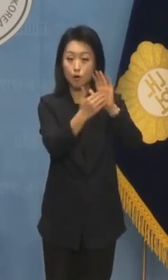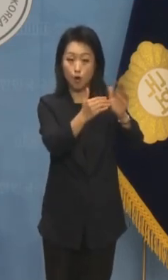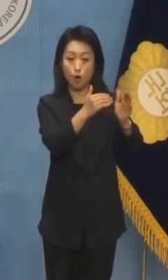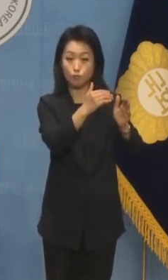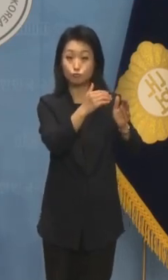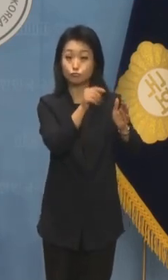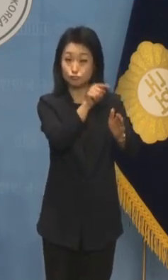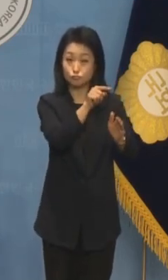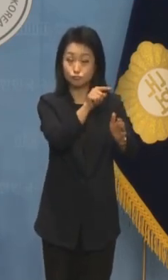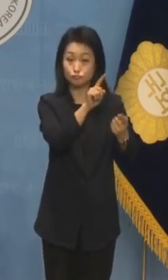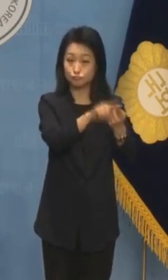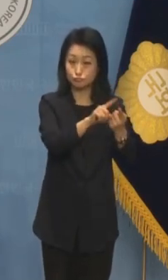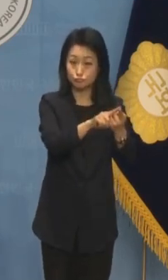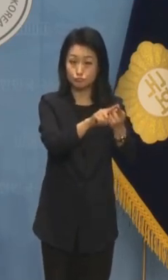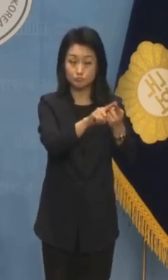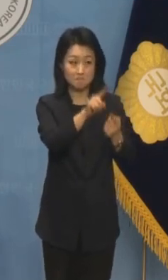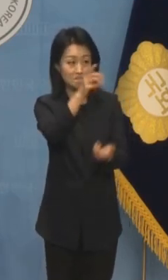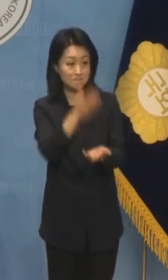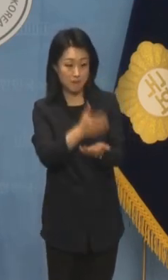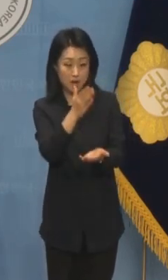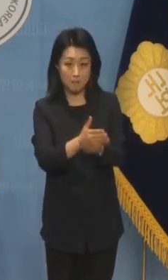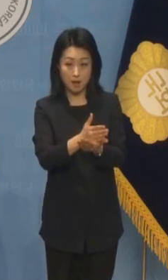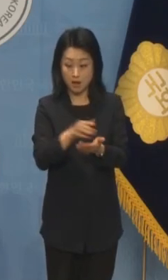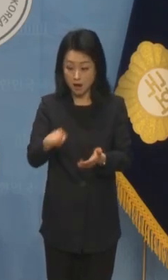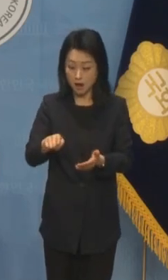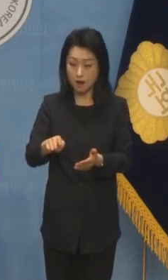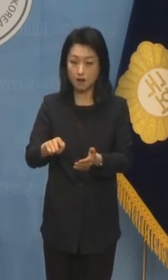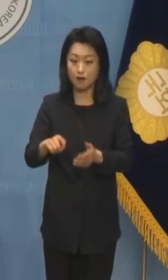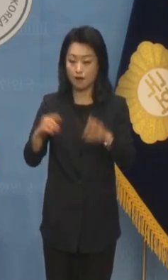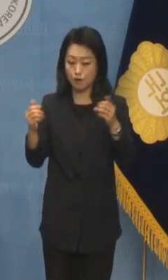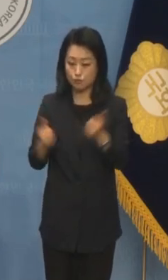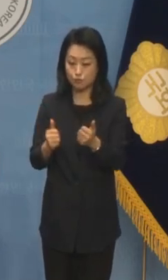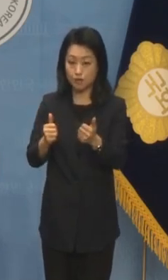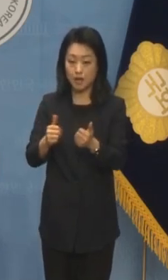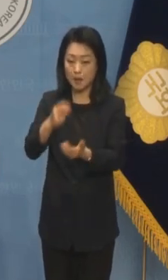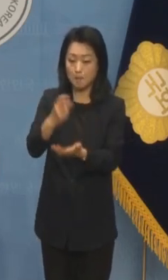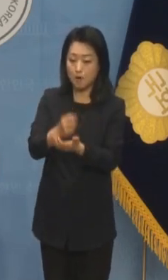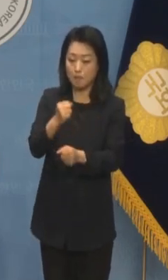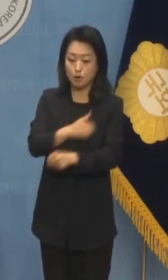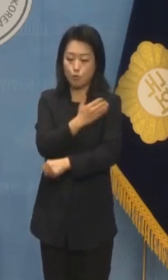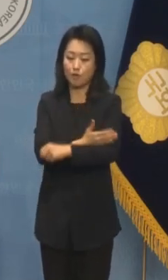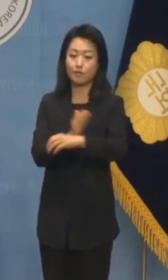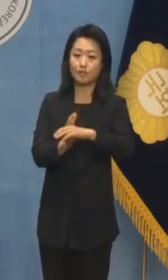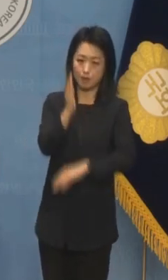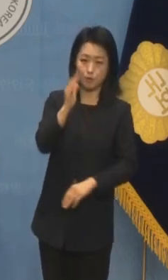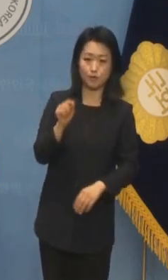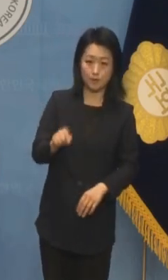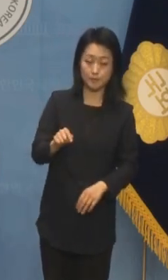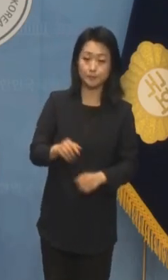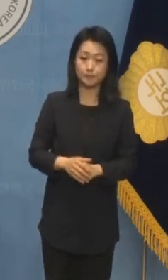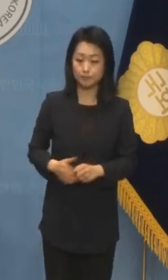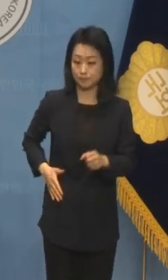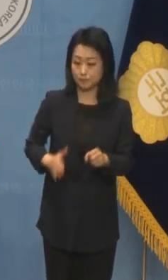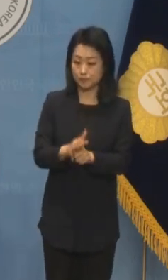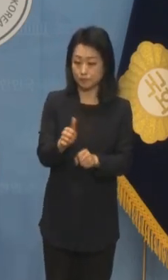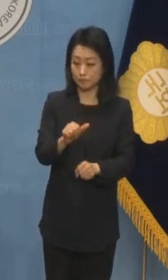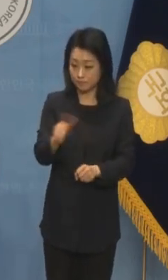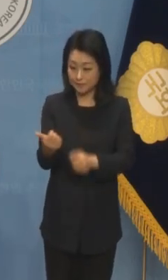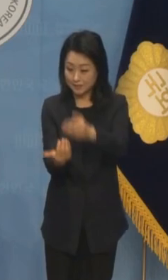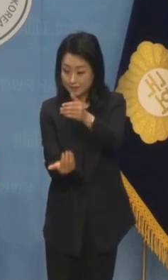것은 입법권 남용이고 입법 독재입니다. 순직 해병 사건은 윤석열